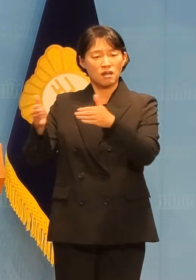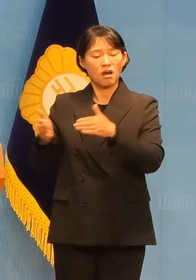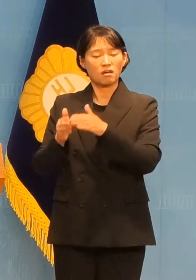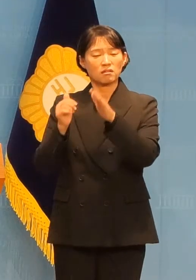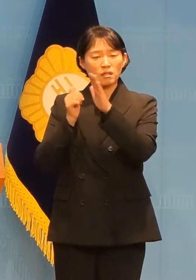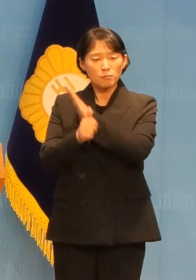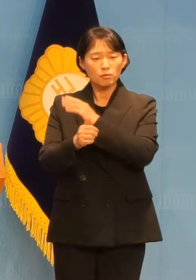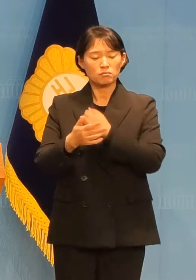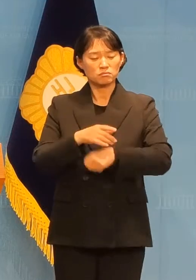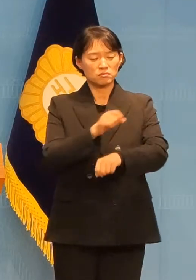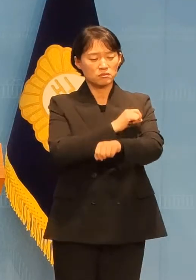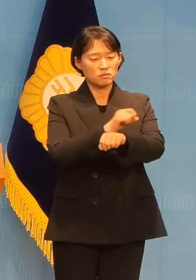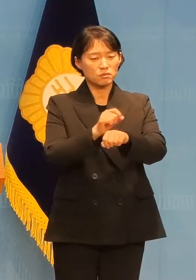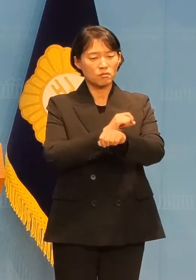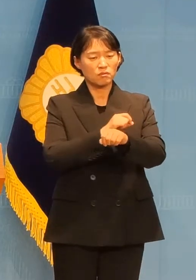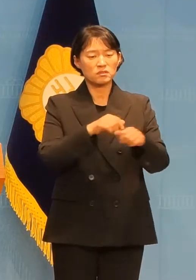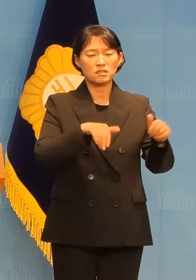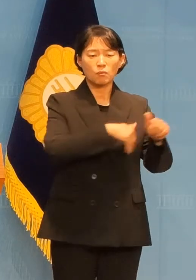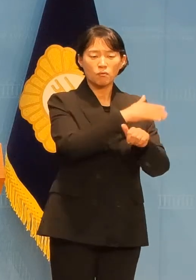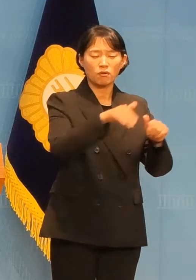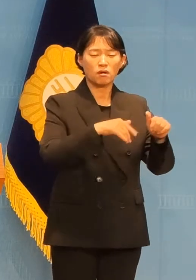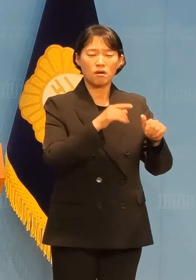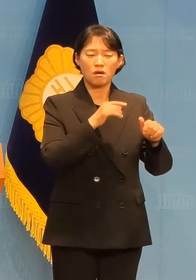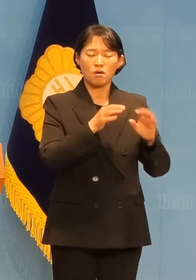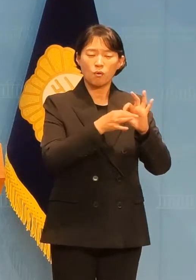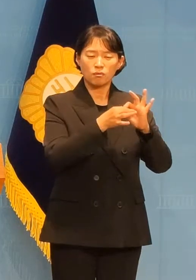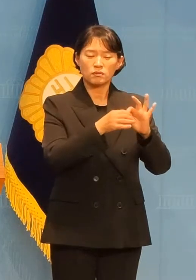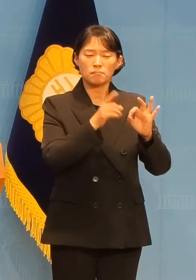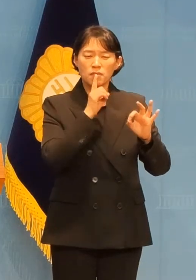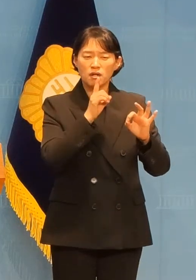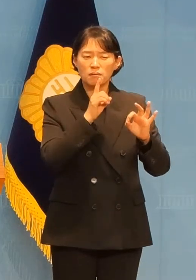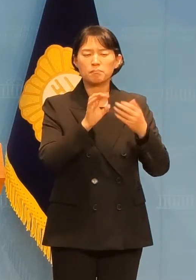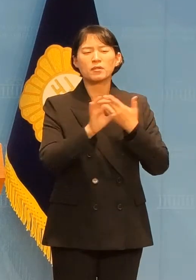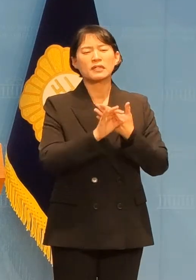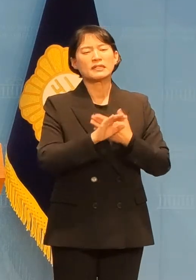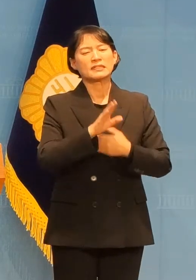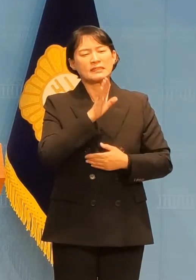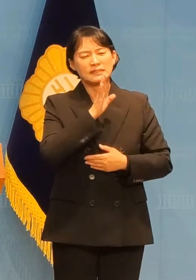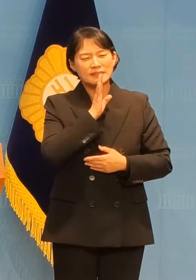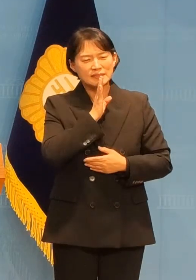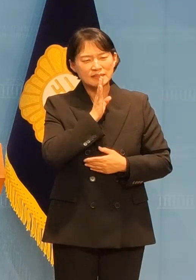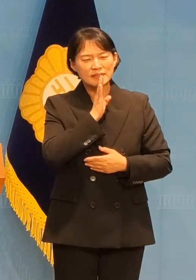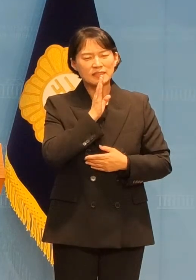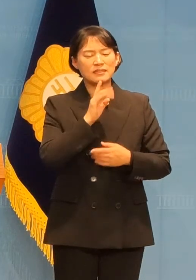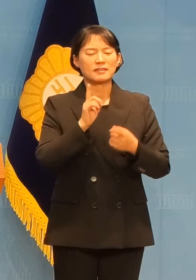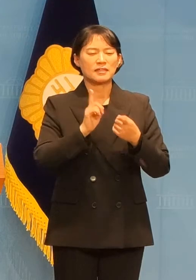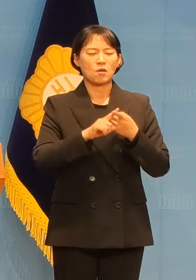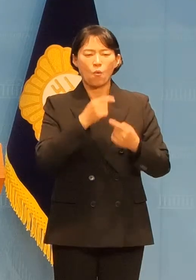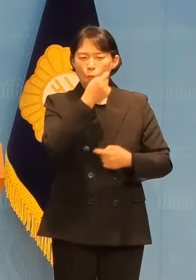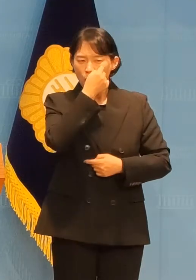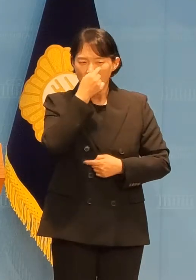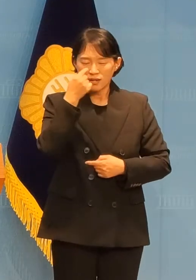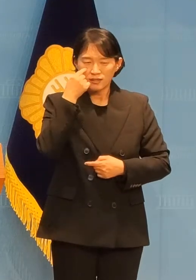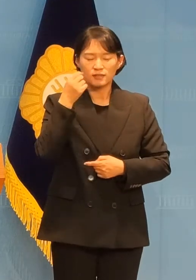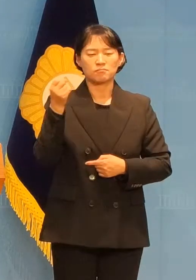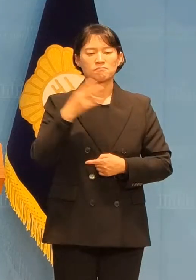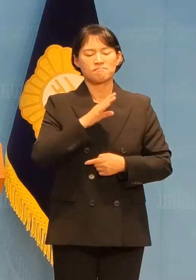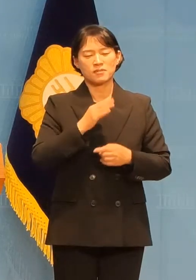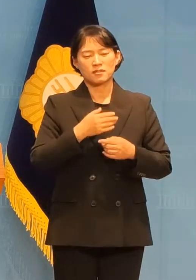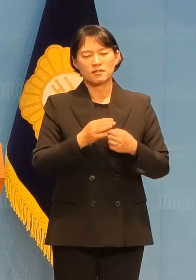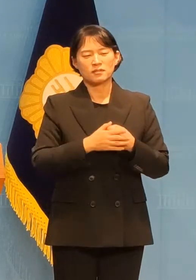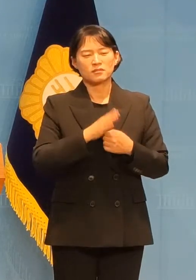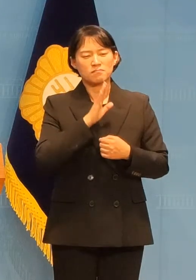특정 사안과 연결해 언급하는 경우 사실관계에 대한 각별한 확인과